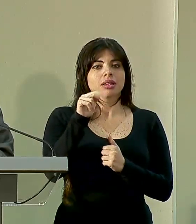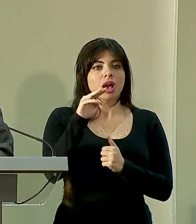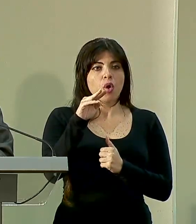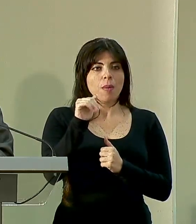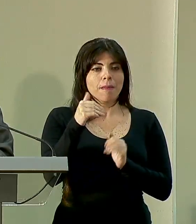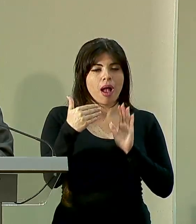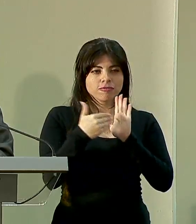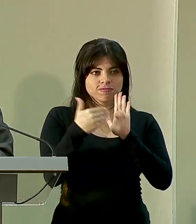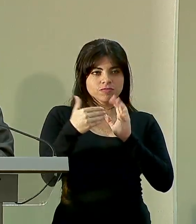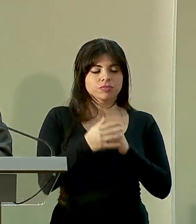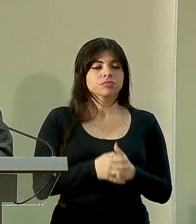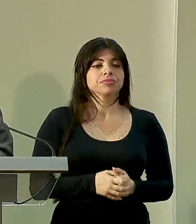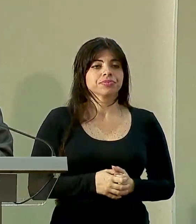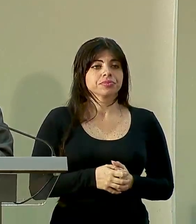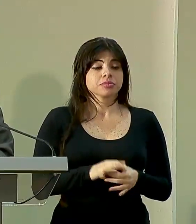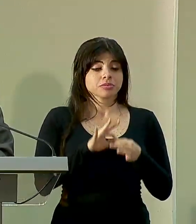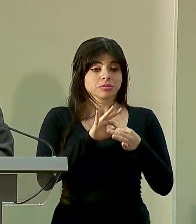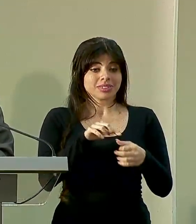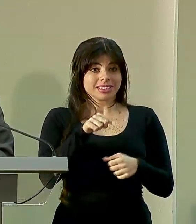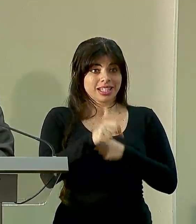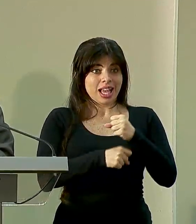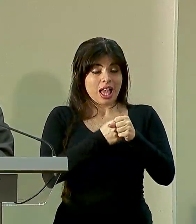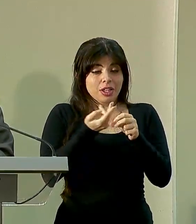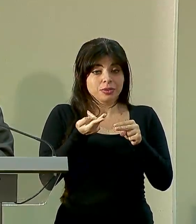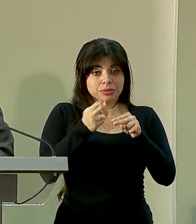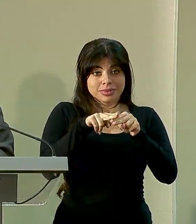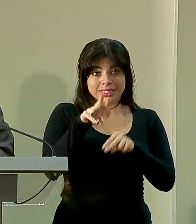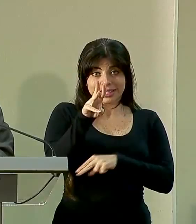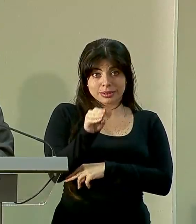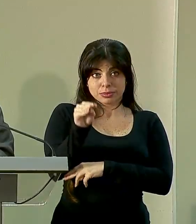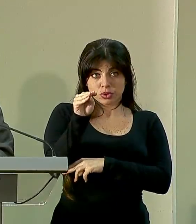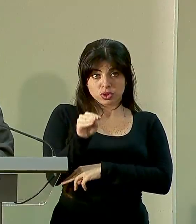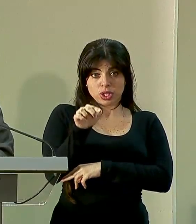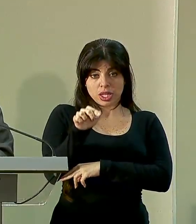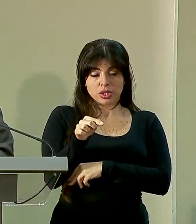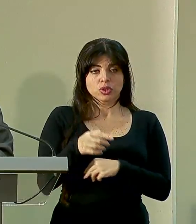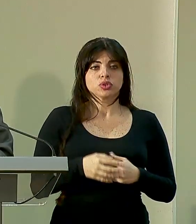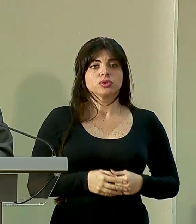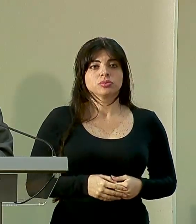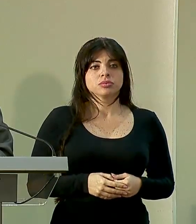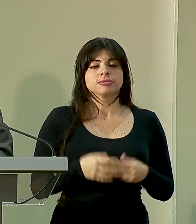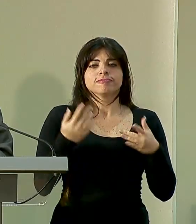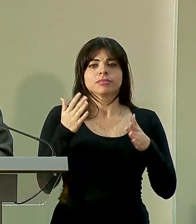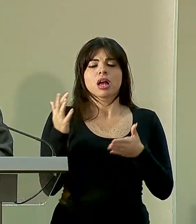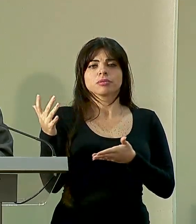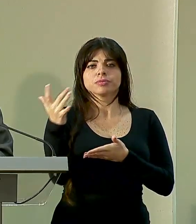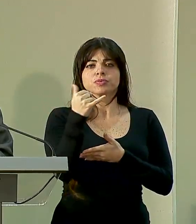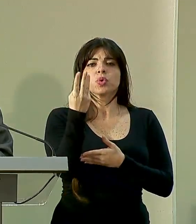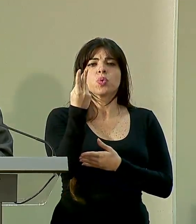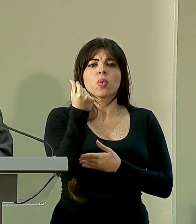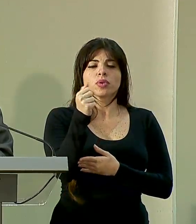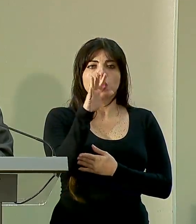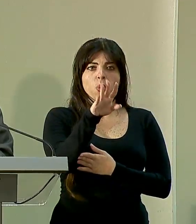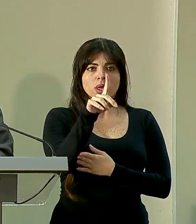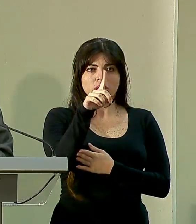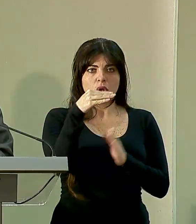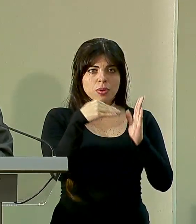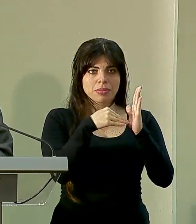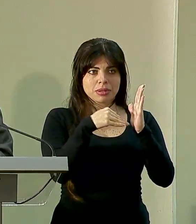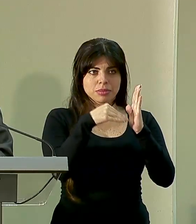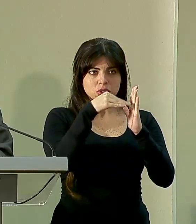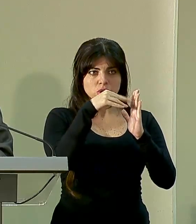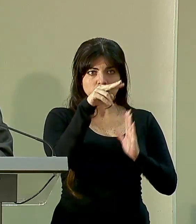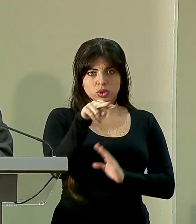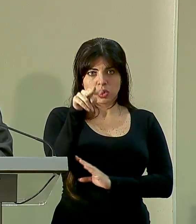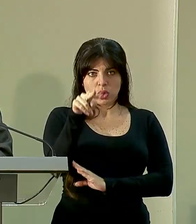estos años, con este recargo del 6%, se ha recolectado la suma de 41 mil millones de